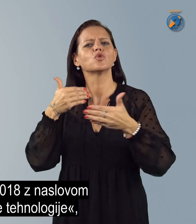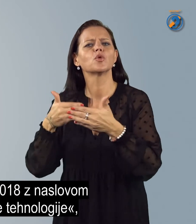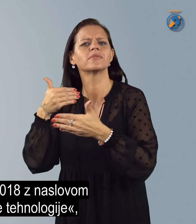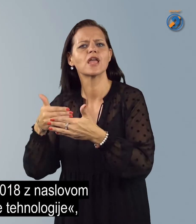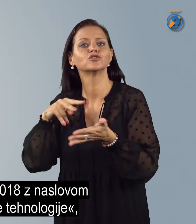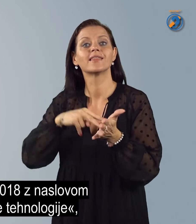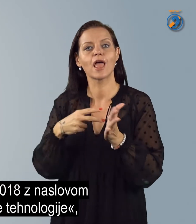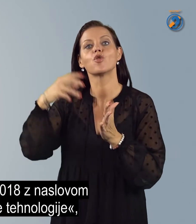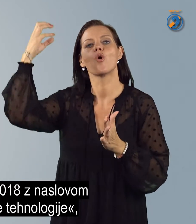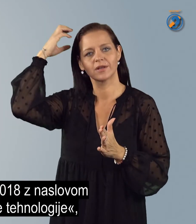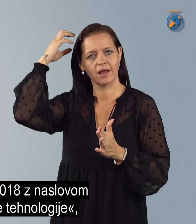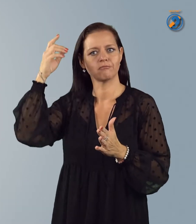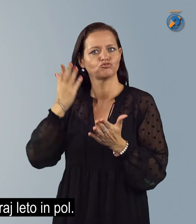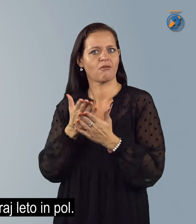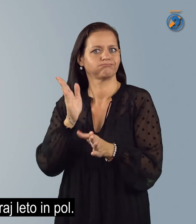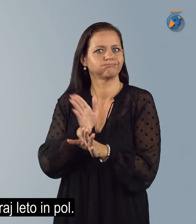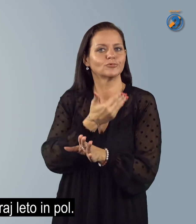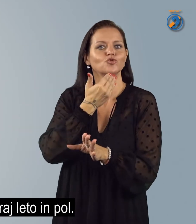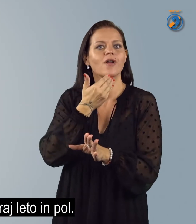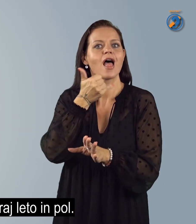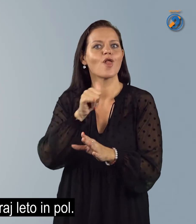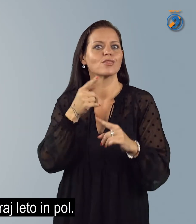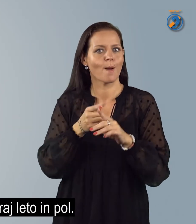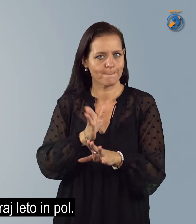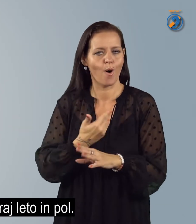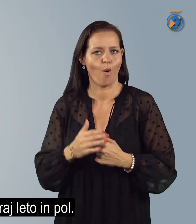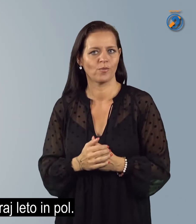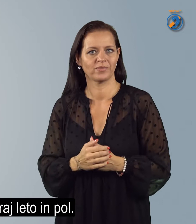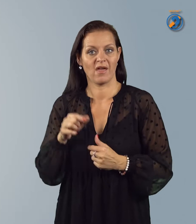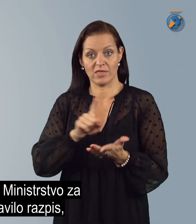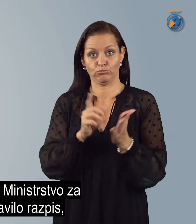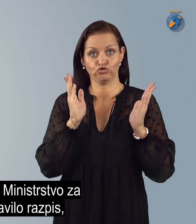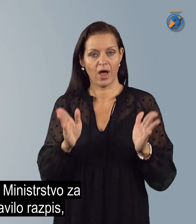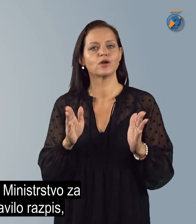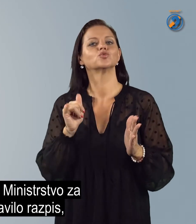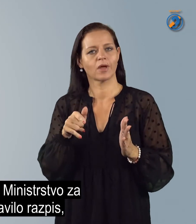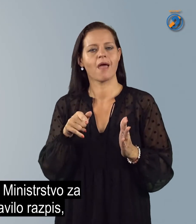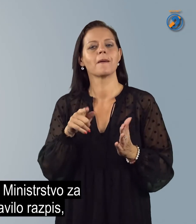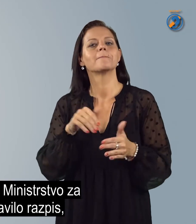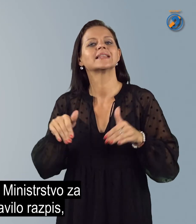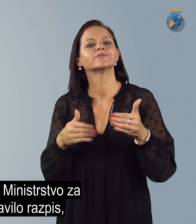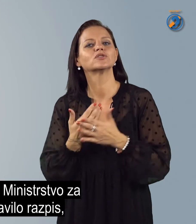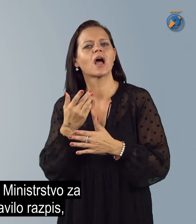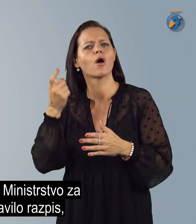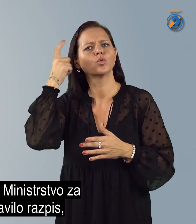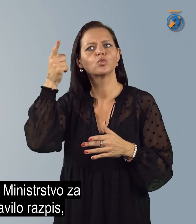naslovom Dostopnejše tehnologije, je minilo skoraj leto in pol. V tem času je Ministrstvo za kulturo